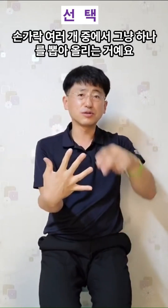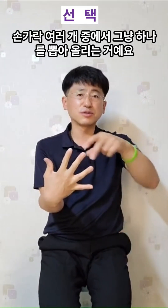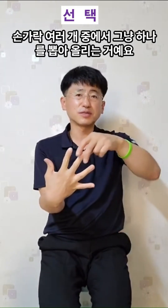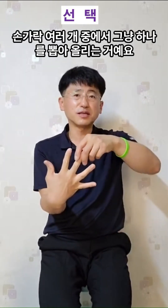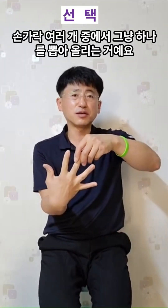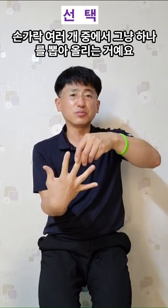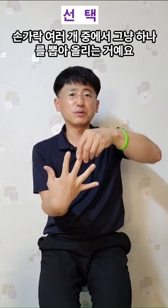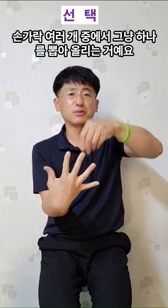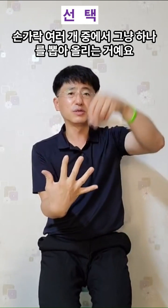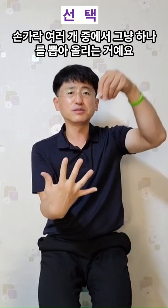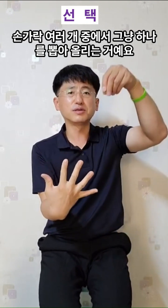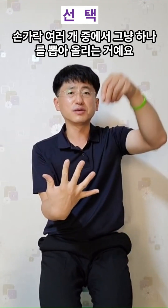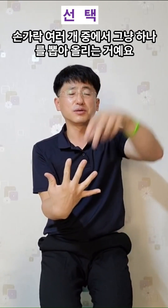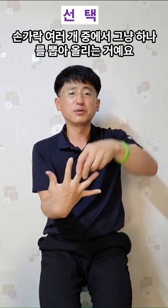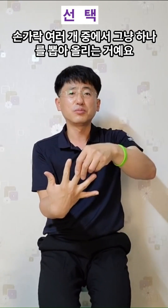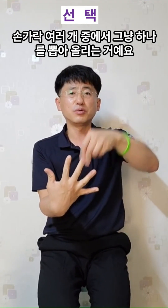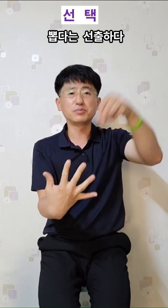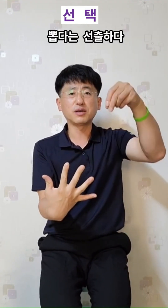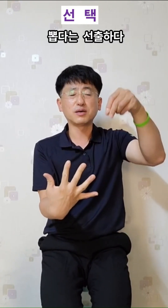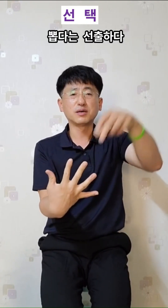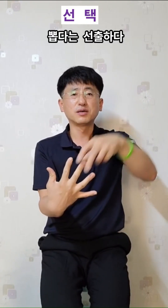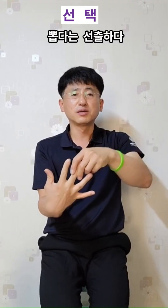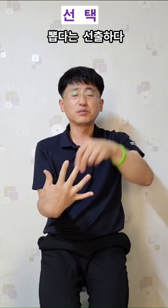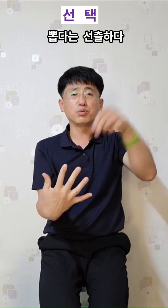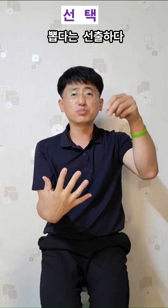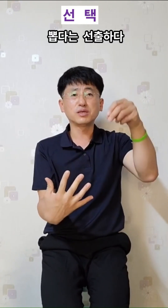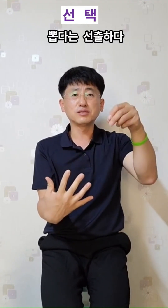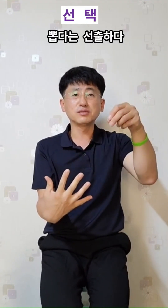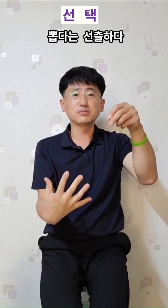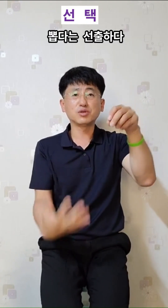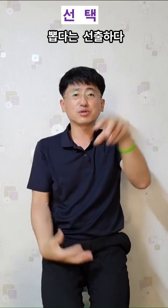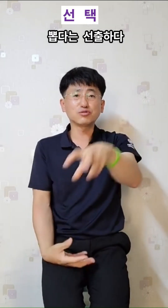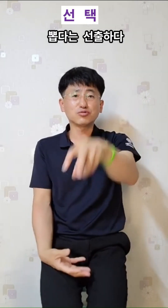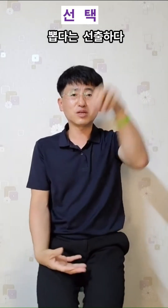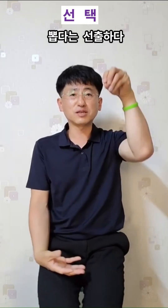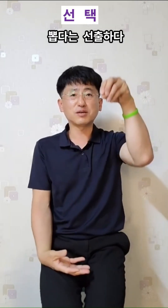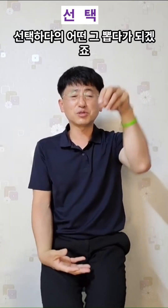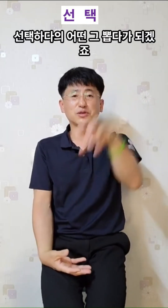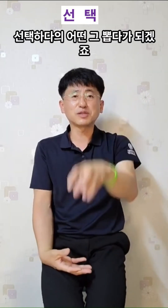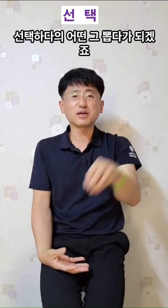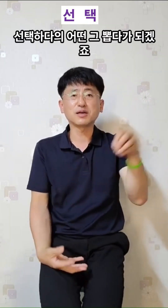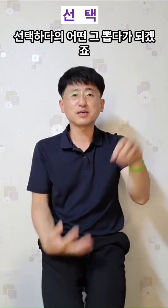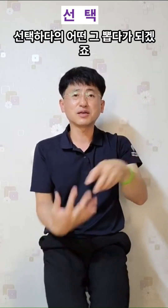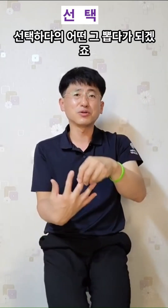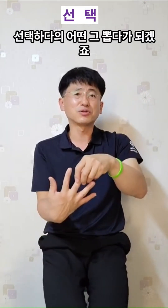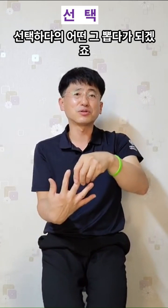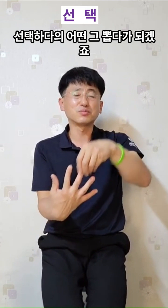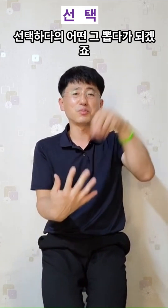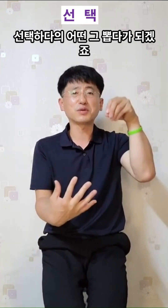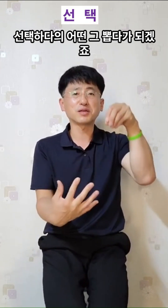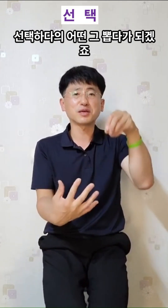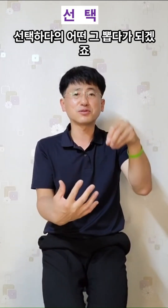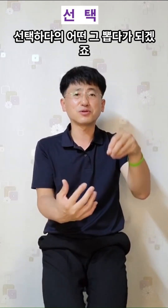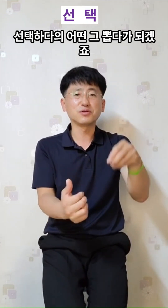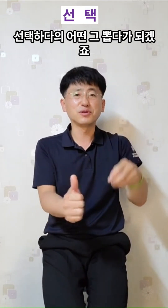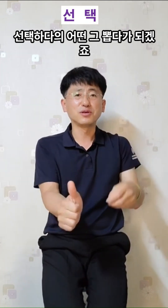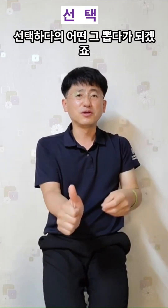그냥 하나를 뽑아 올리는 거예요. 뽑다. 이 뽑다는 뭐 선출하다, 뭐 선택하다의 어떤 그 뽑다가 되겠죠.